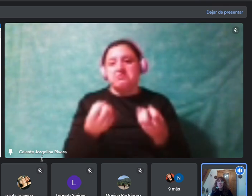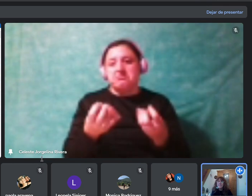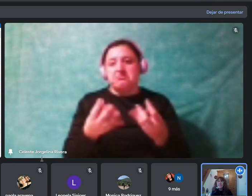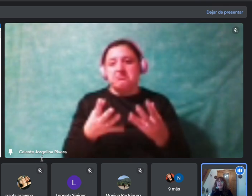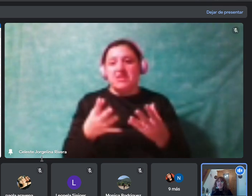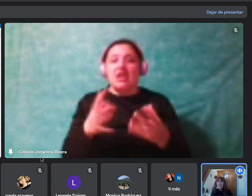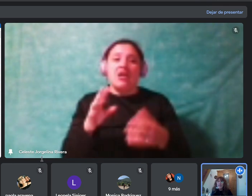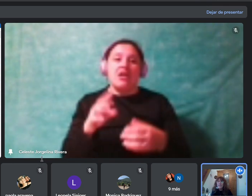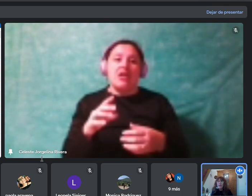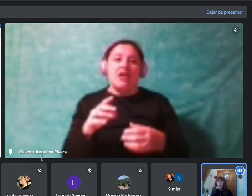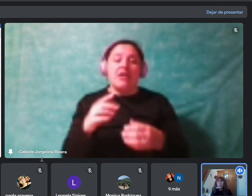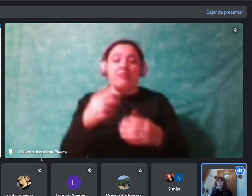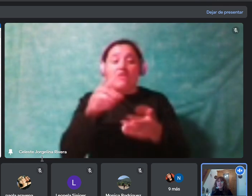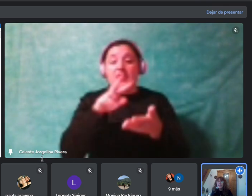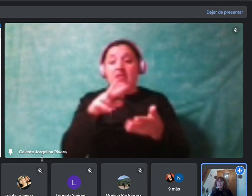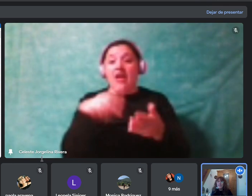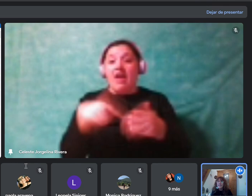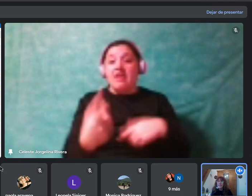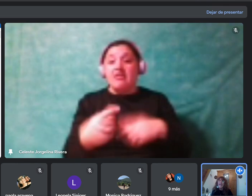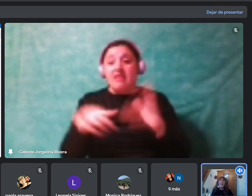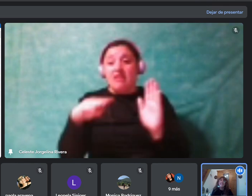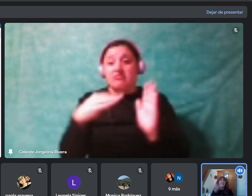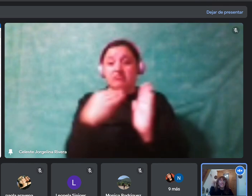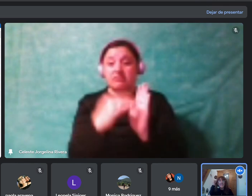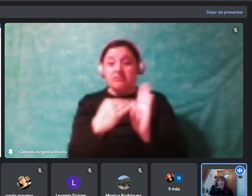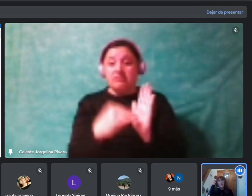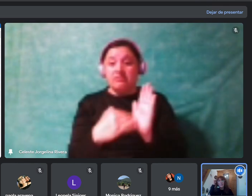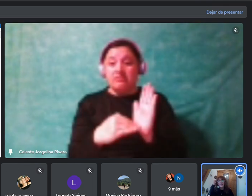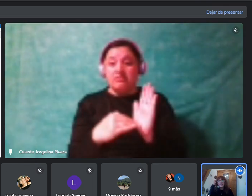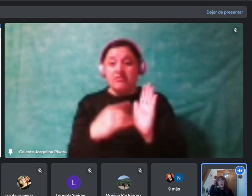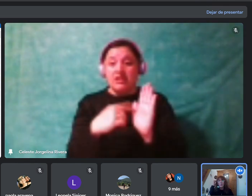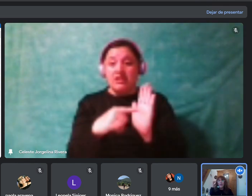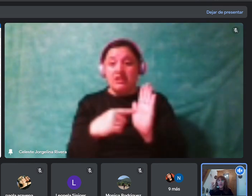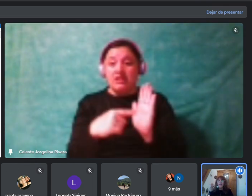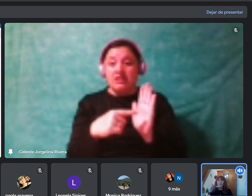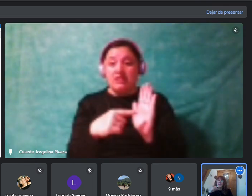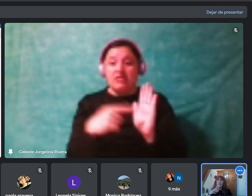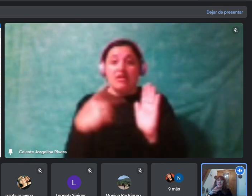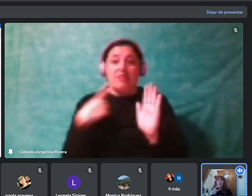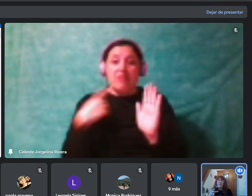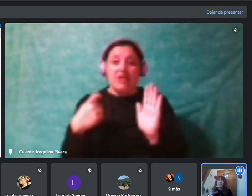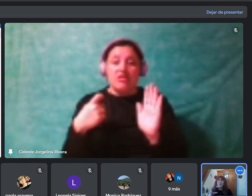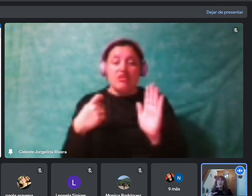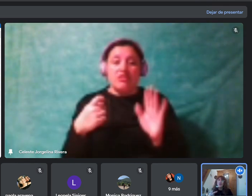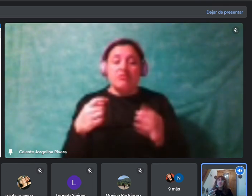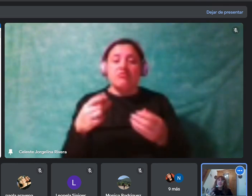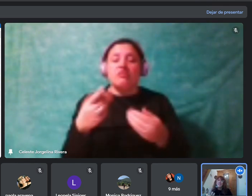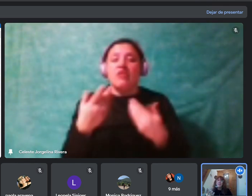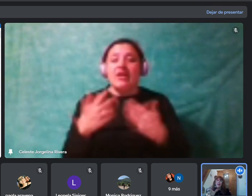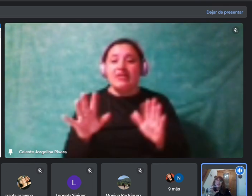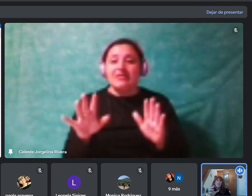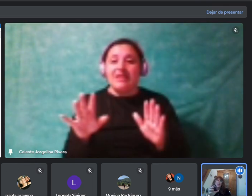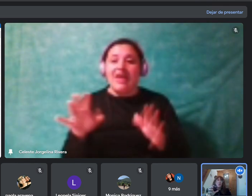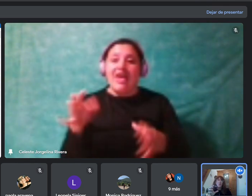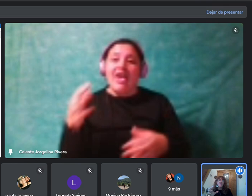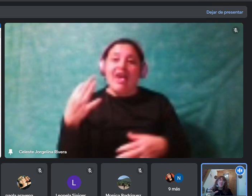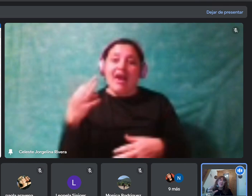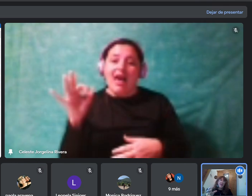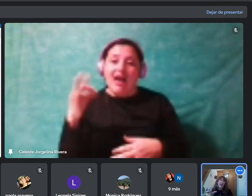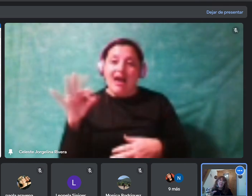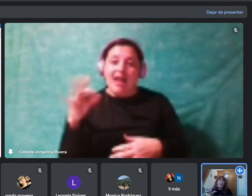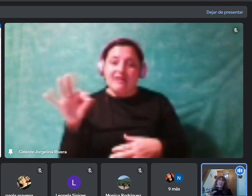podemos decir así. También pueden decir garantizar en vez de asegurar que las inversiones... Este match, ¿vieron